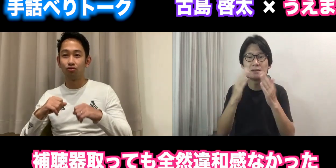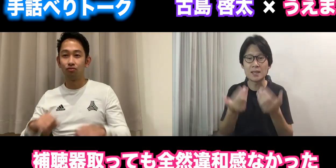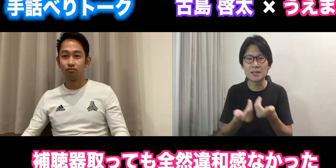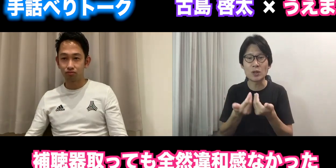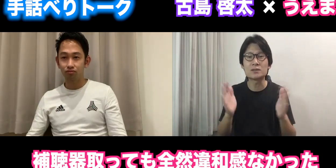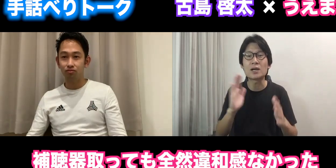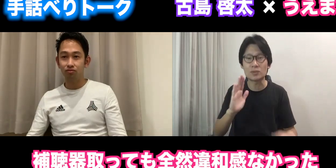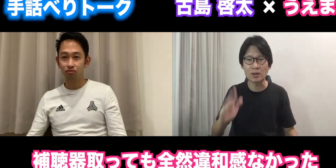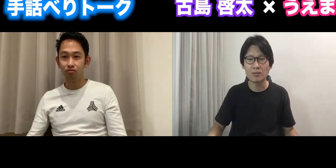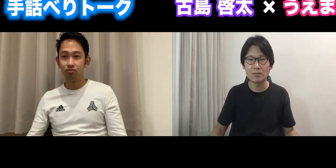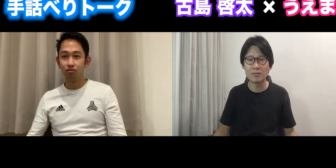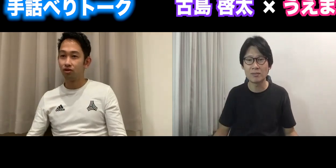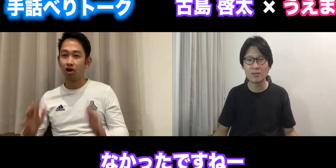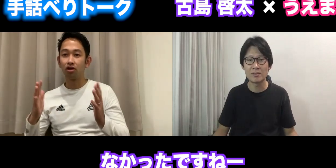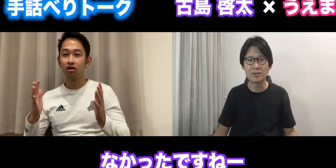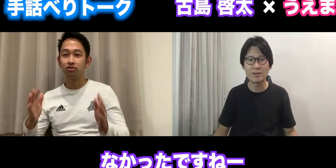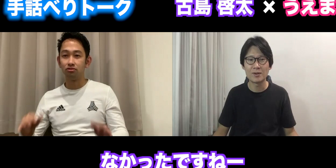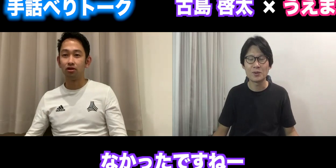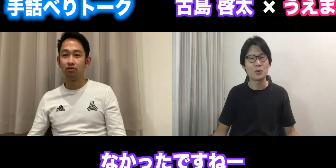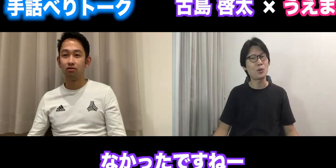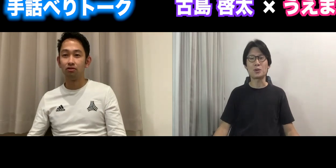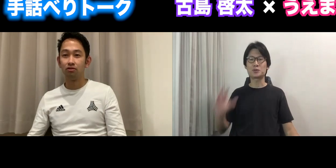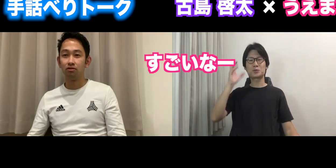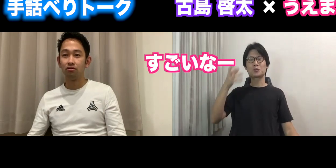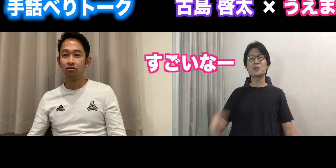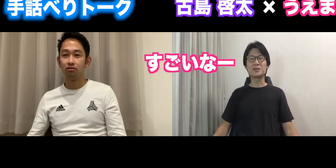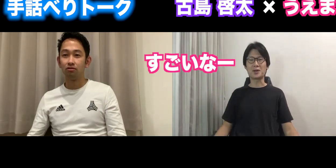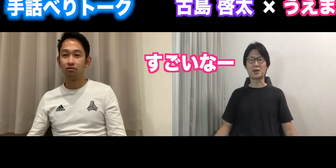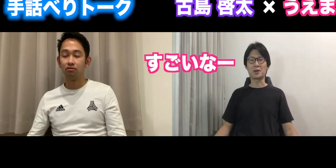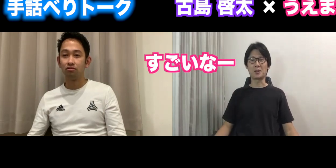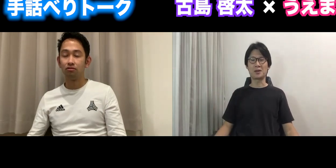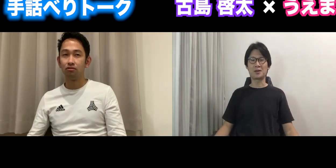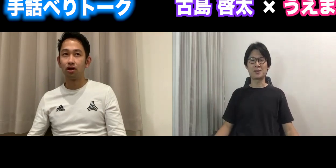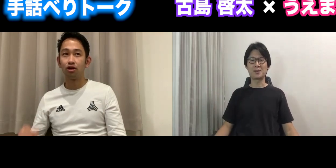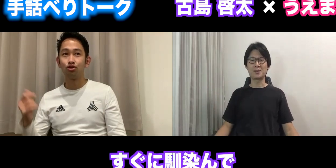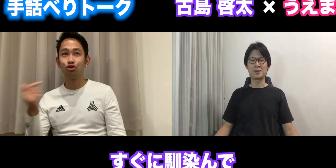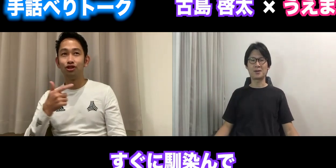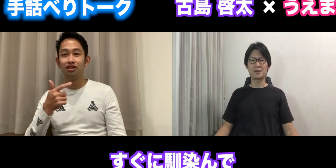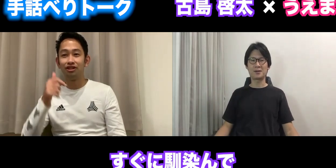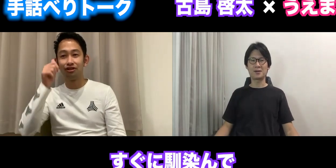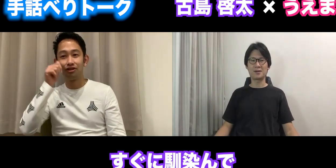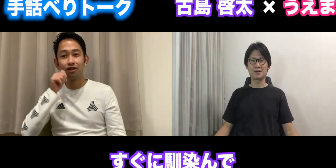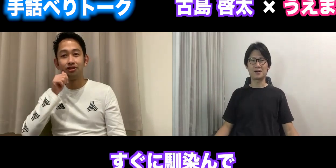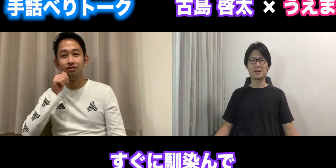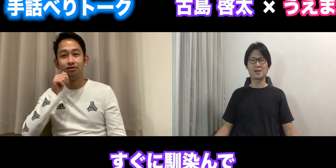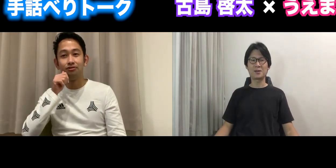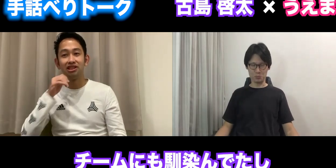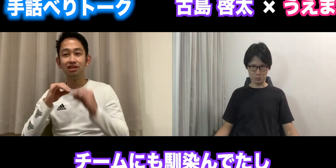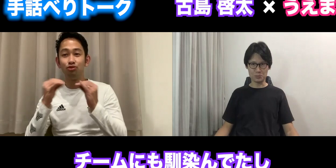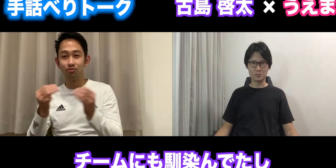いいわからなかった無かってるしないっすごいなぁおからはすぐに家人チームも